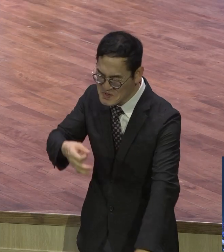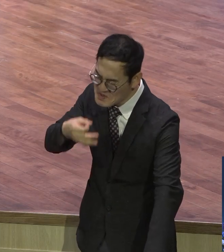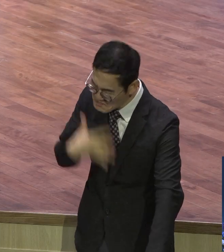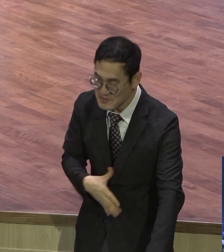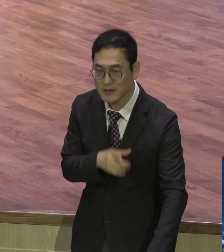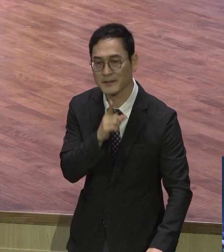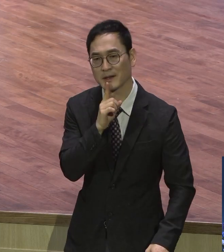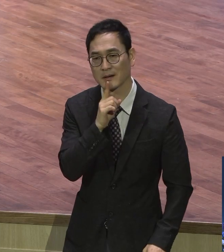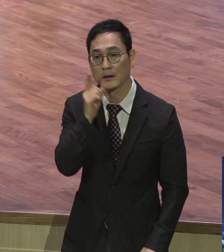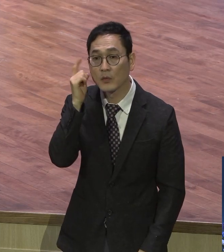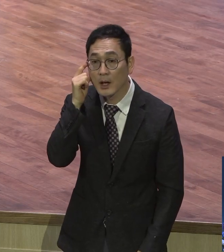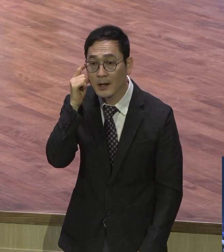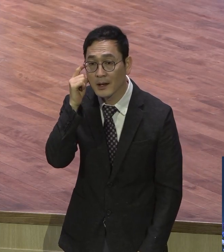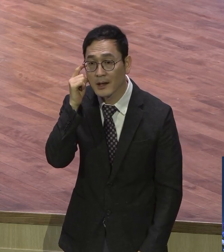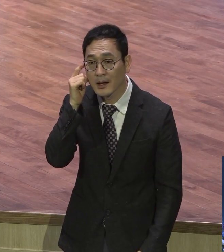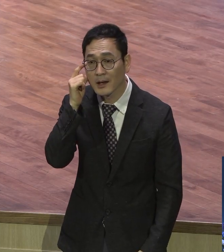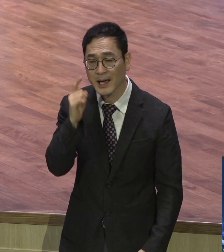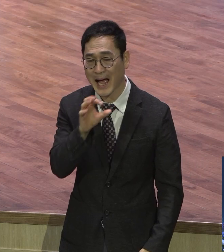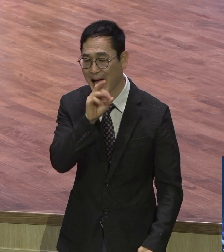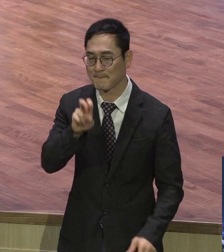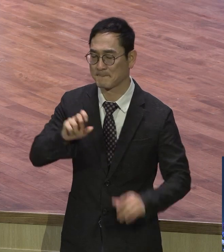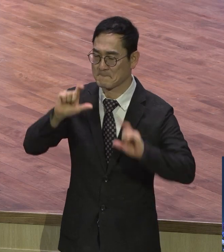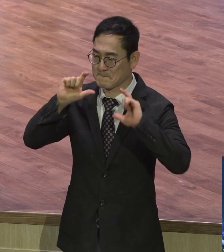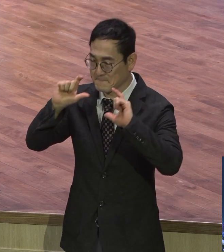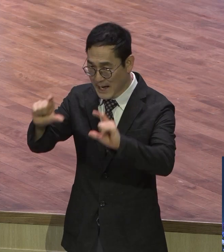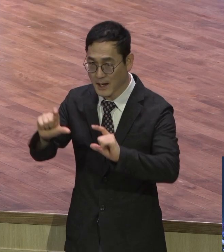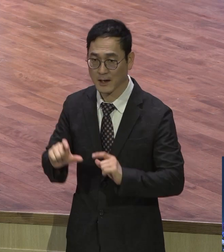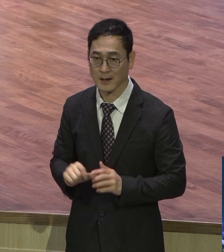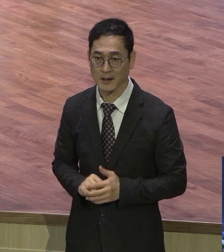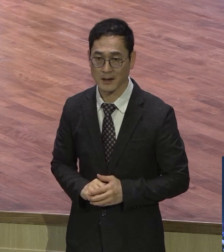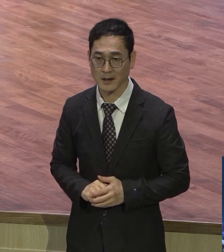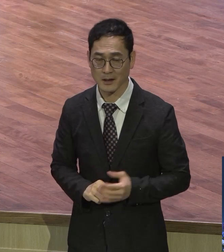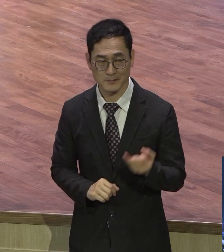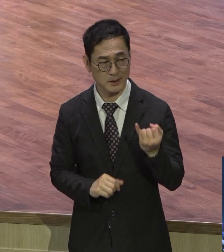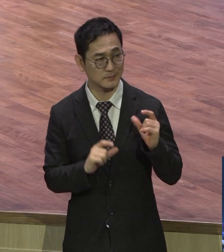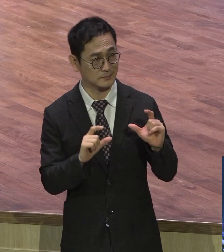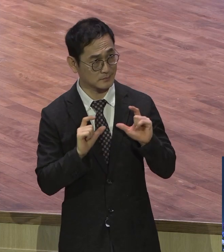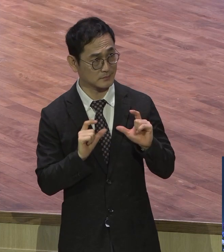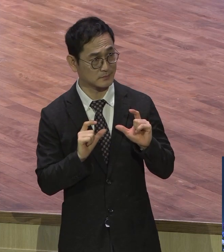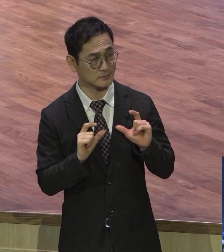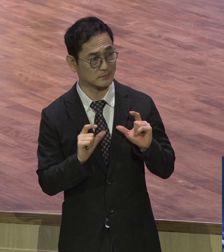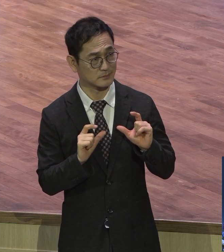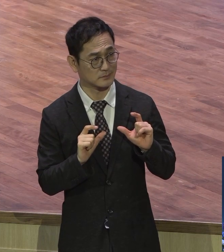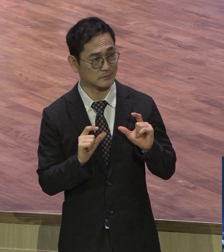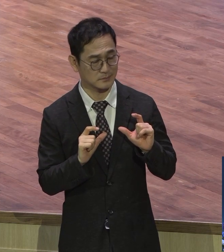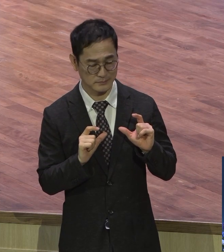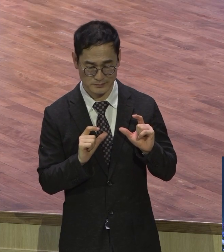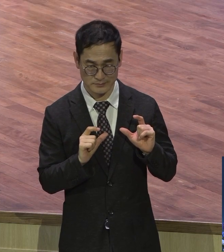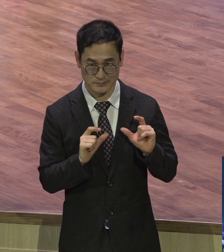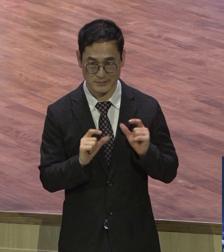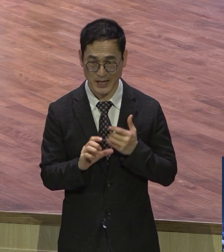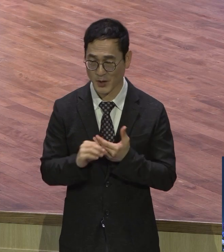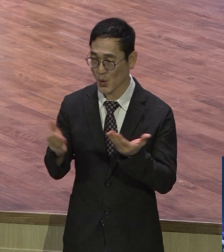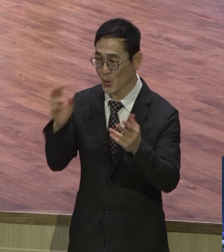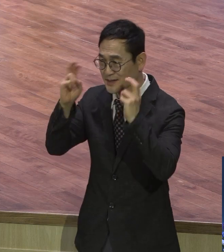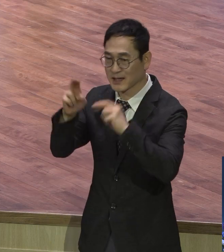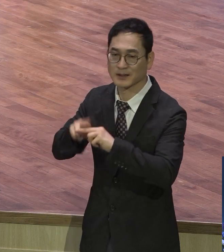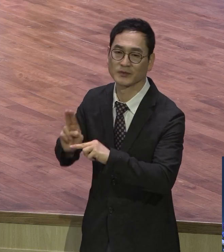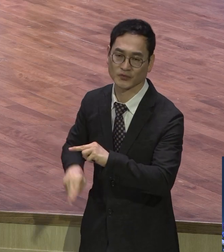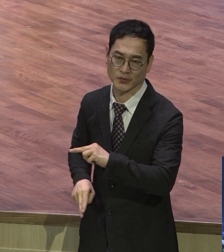겁니다. 그 이후로 암 판정을 딱 받으면 암입니다라고 판정받으면 일단 직장을